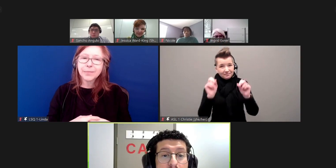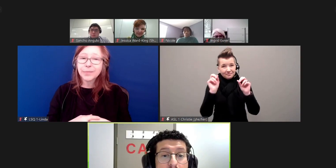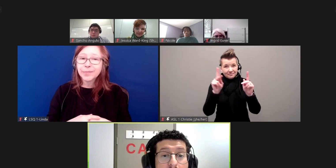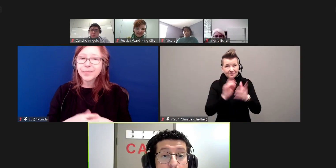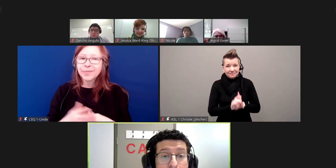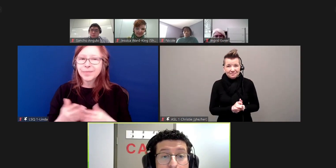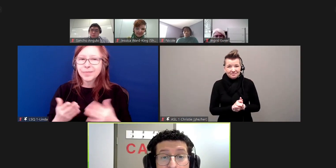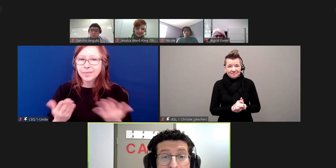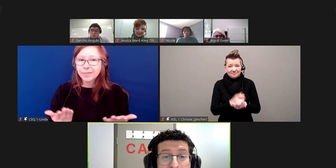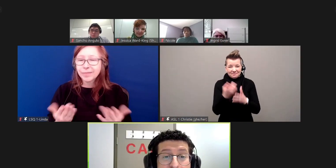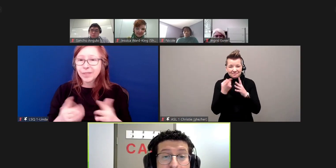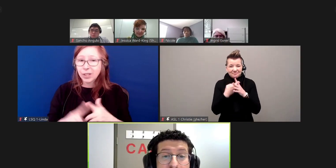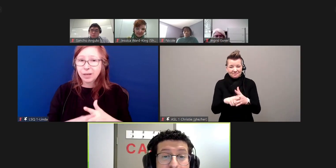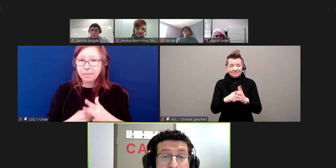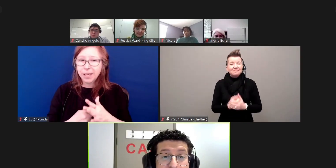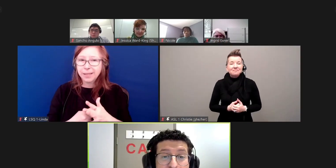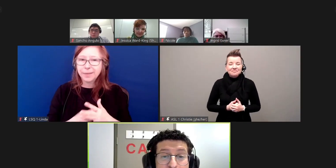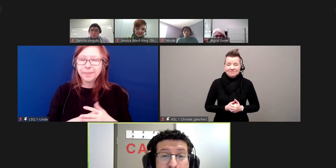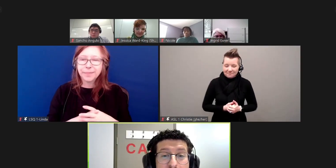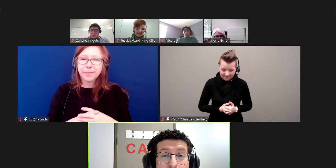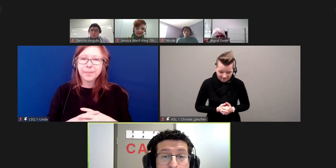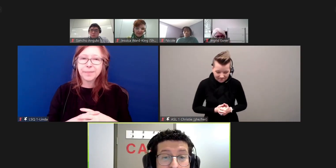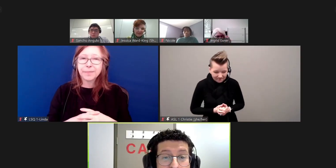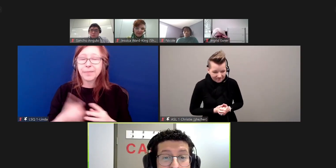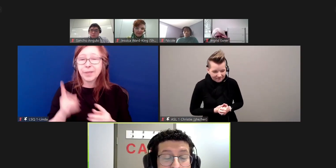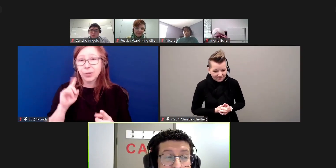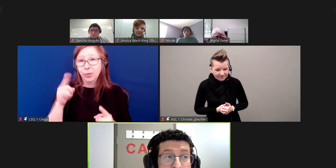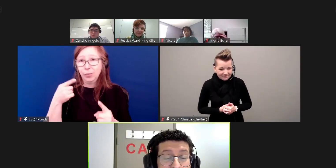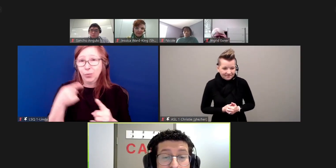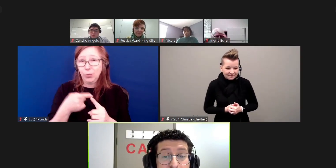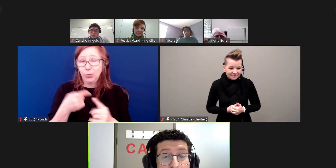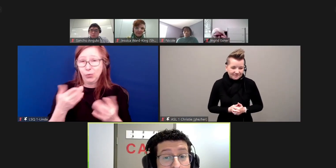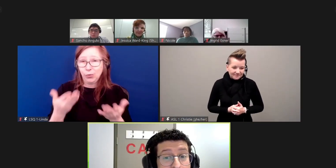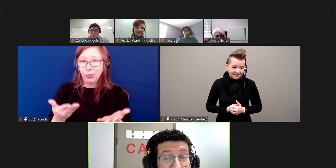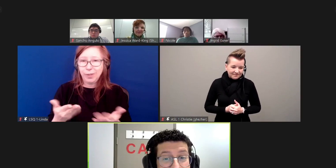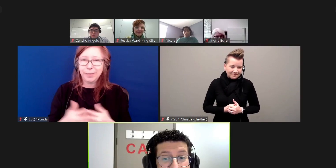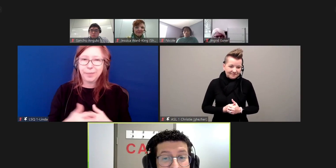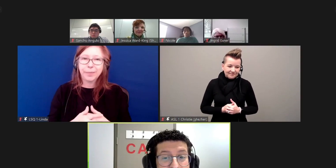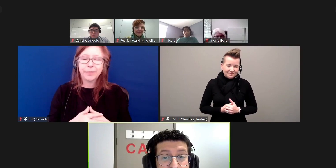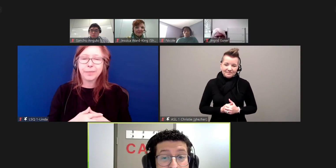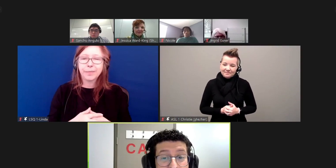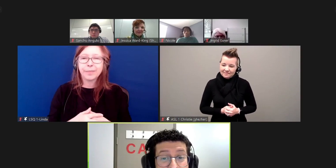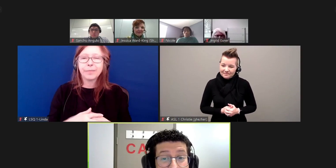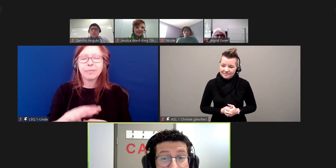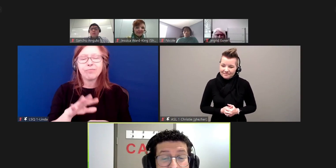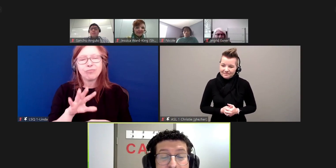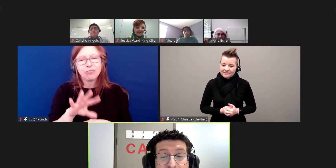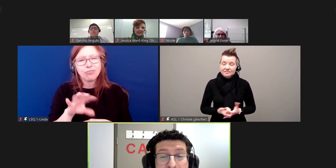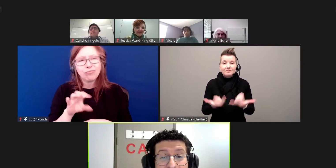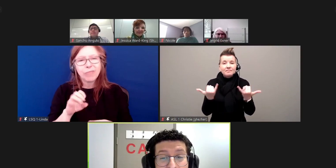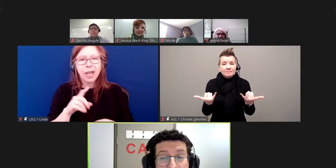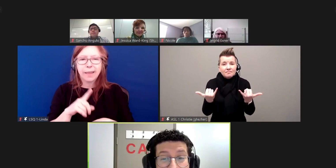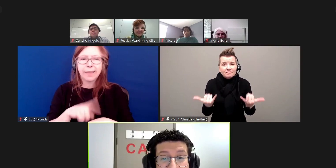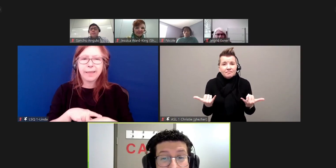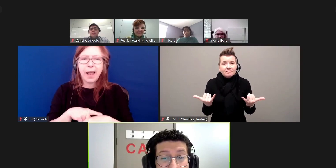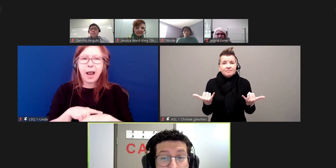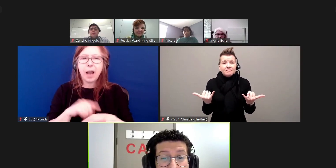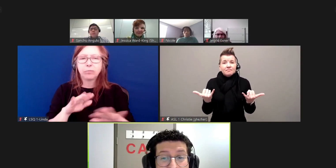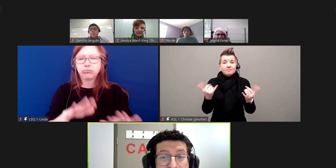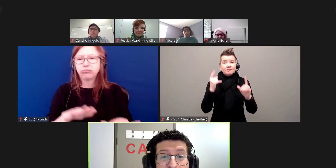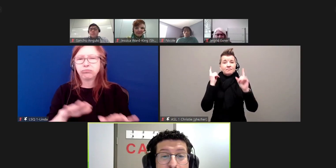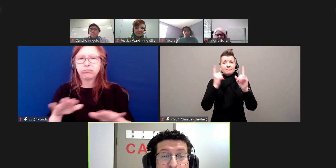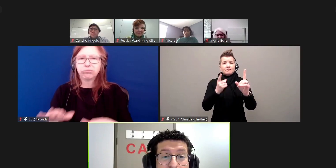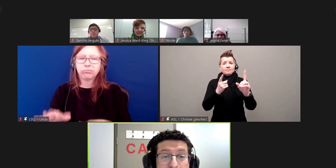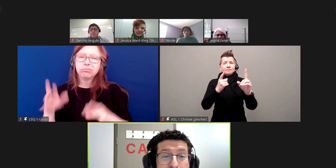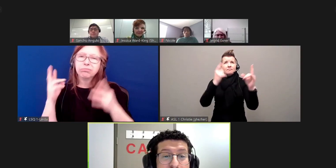nous allons commencer. Notre objectif aujourd'hui est de prendre le temps de nous arrêter, de réfléchir